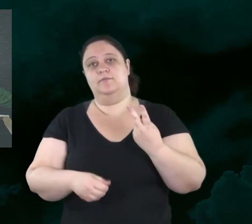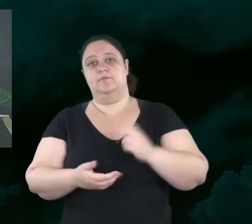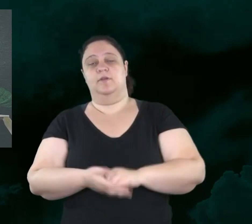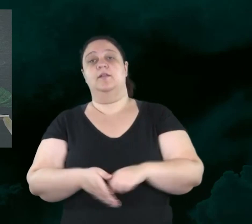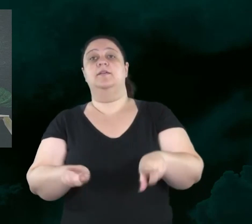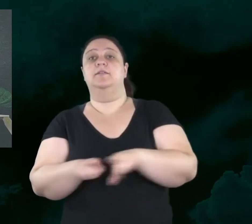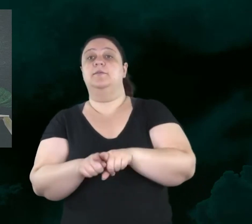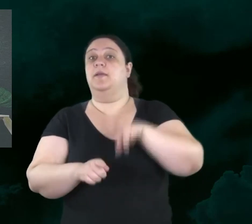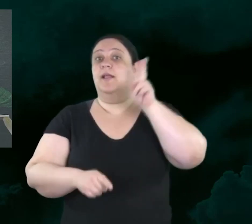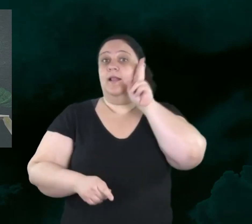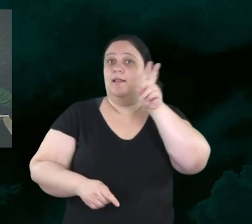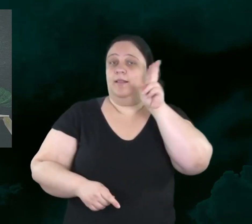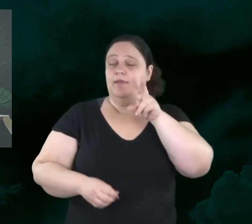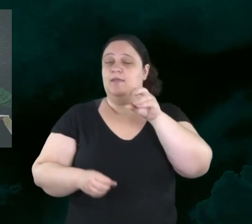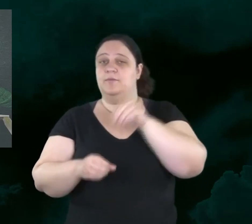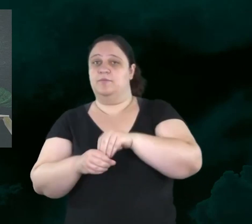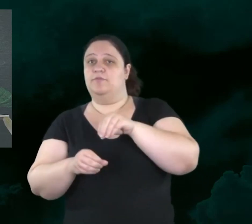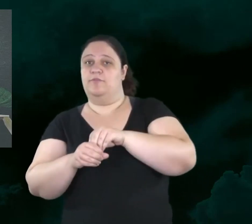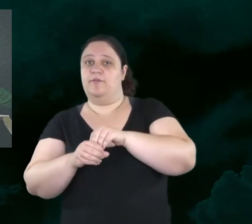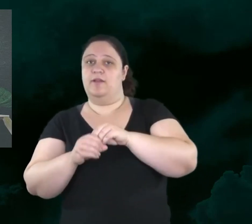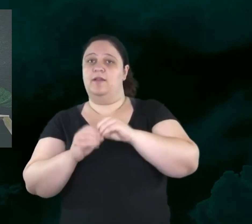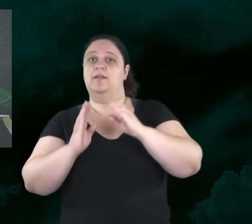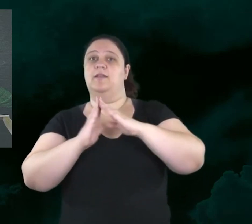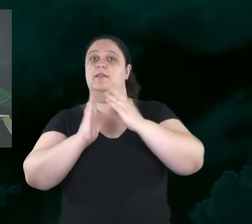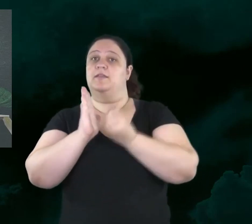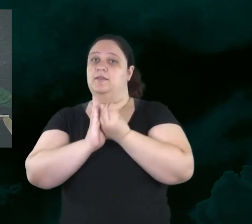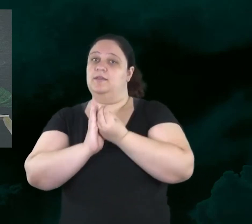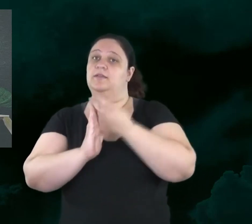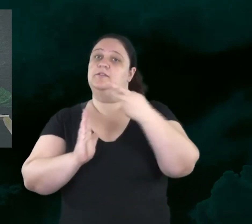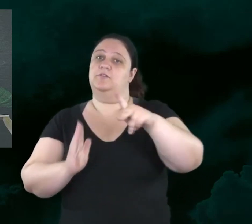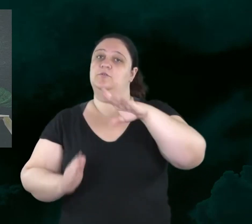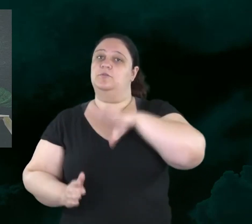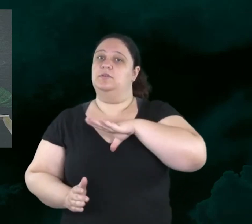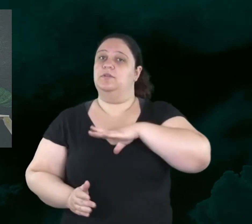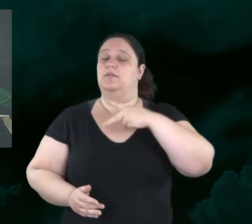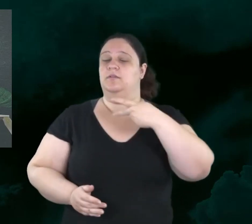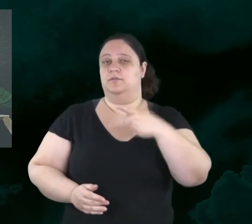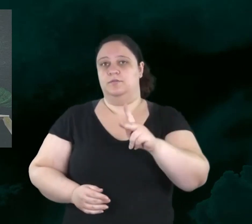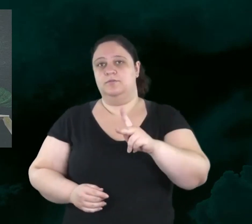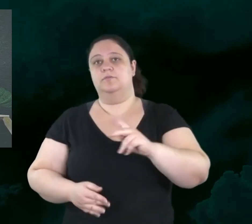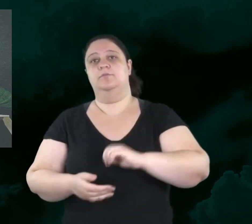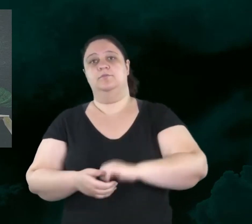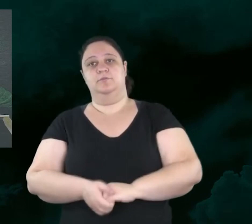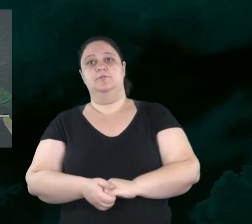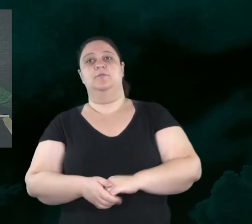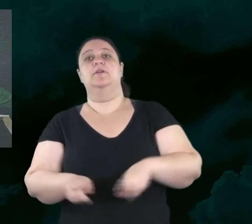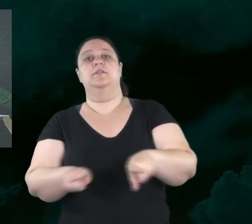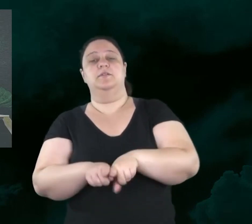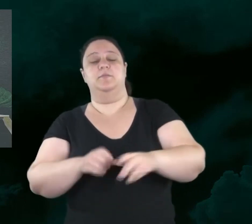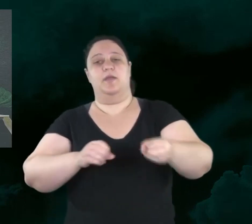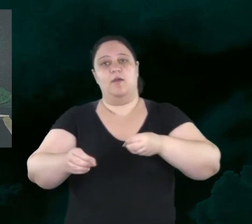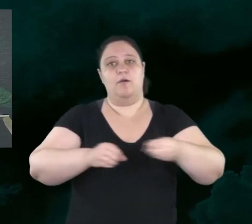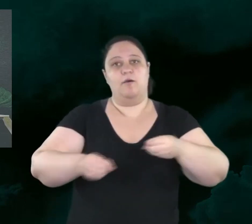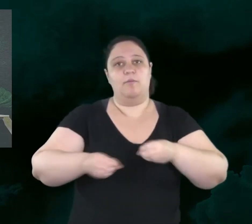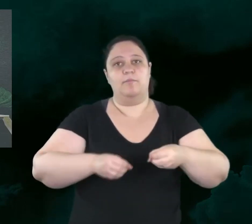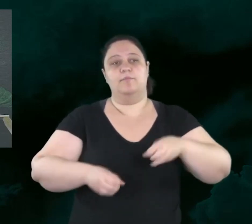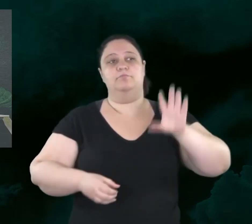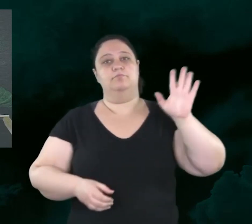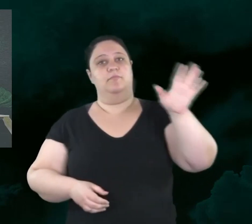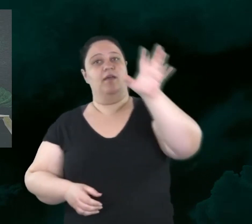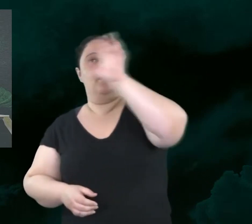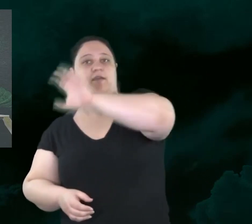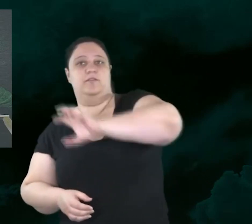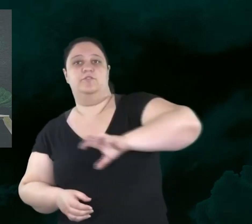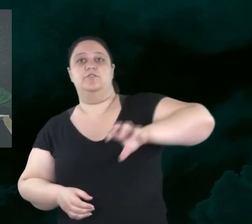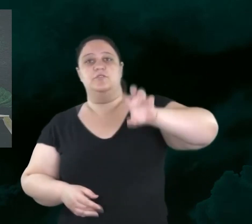fazer suas ofertas nas suas igrejas, da sua localidade, da obra regional, e que o Senhor